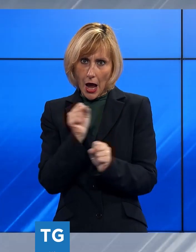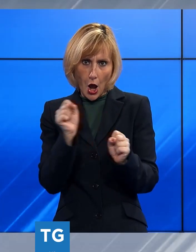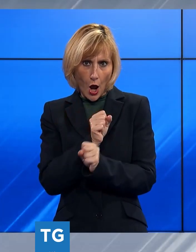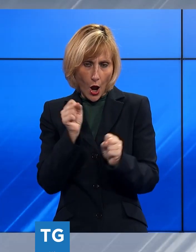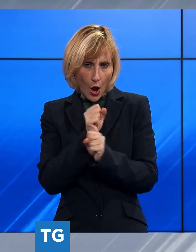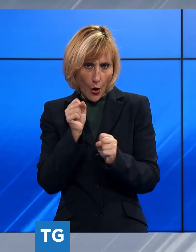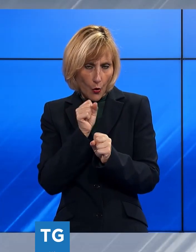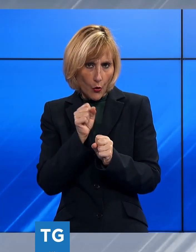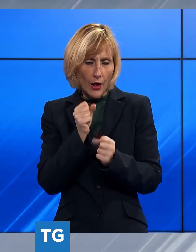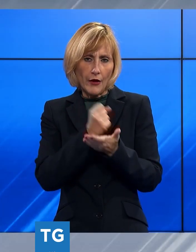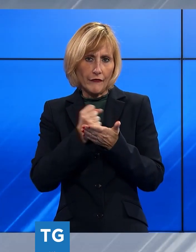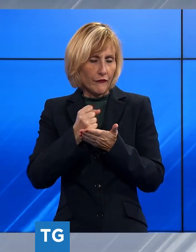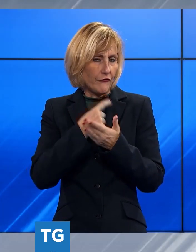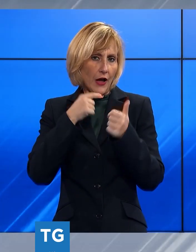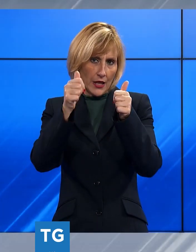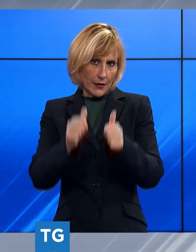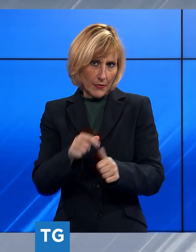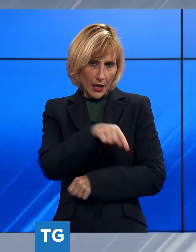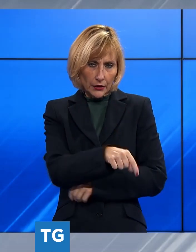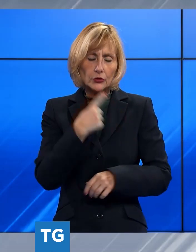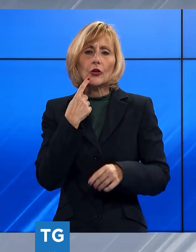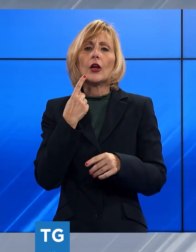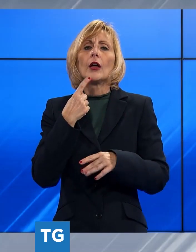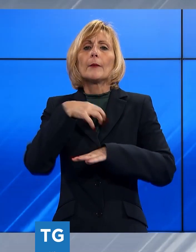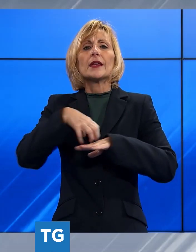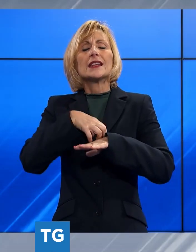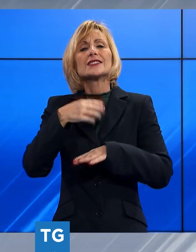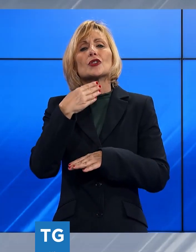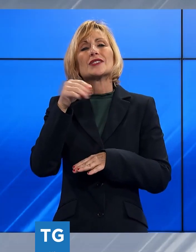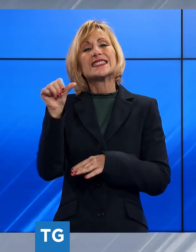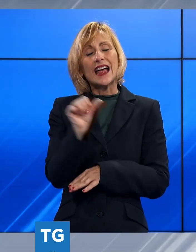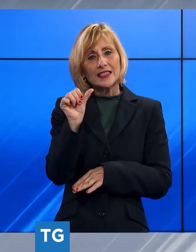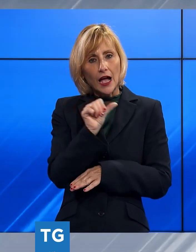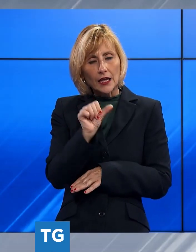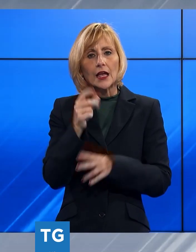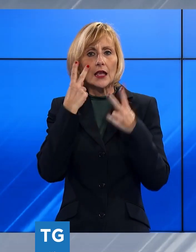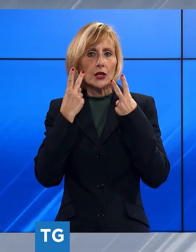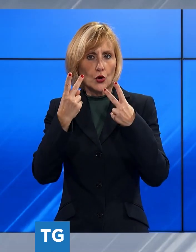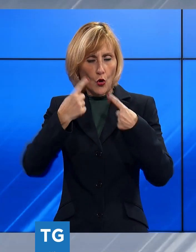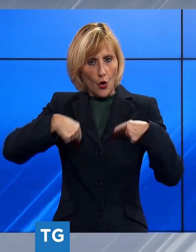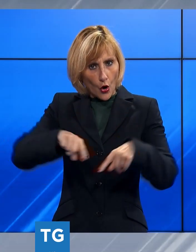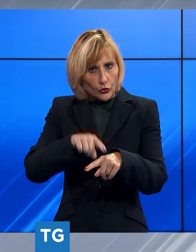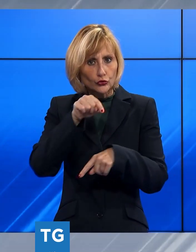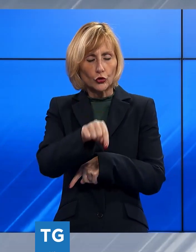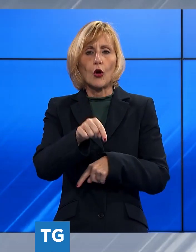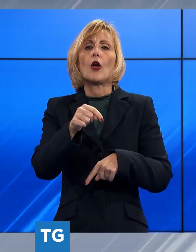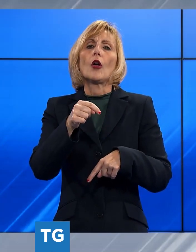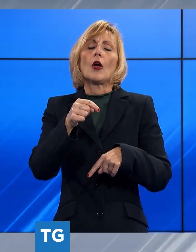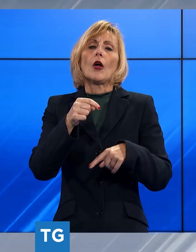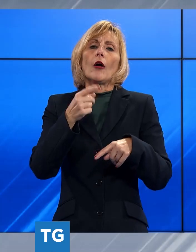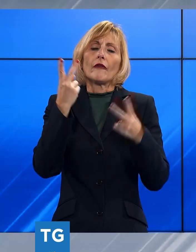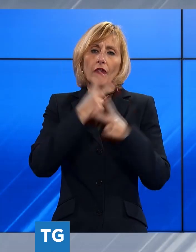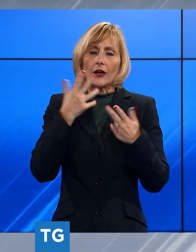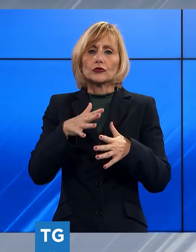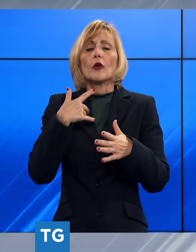a Roma con la ministra al turismo Daniela Santanchè si è parlato di possibilità di cassa integrazione per i lavoratori del